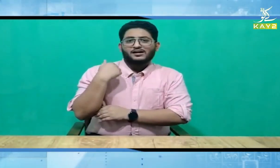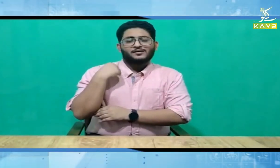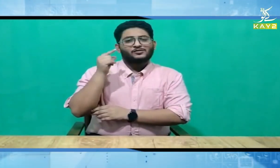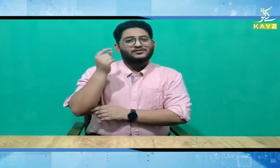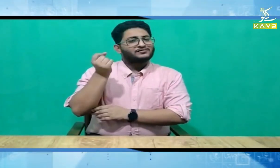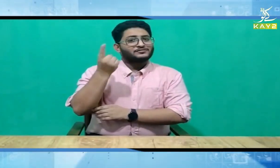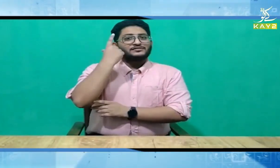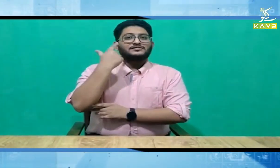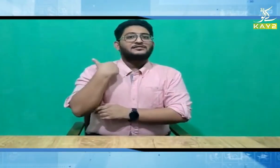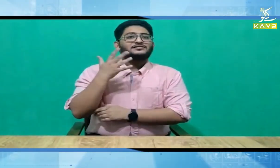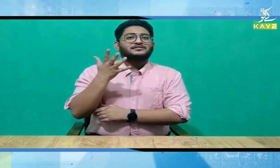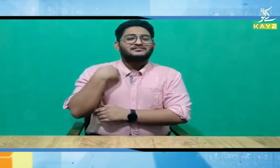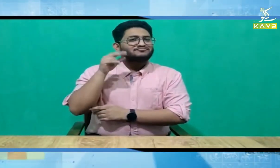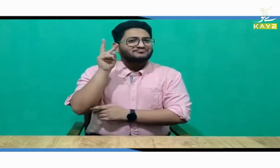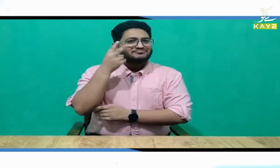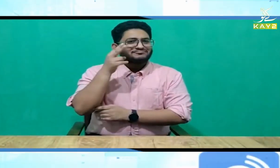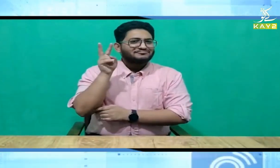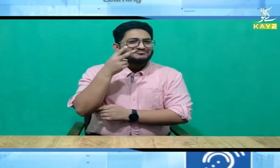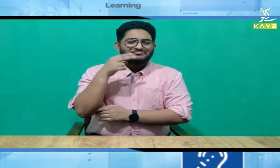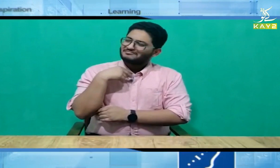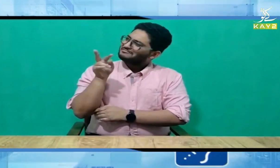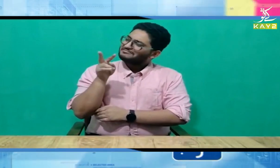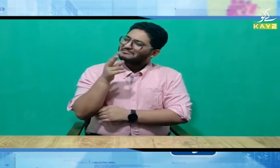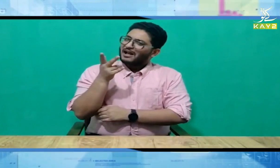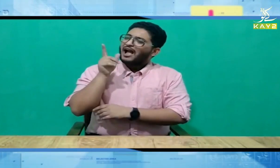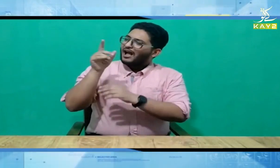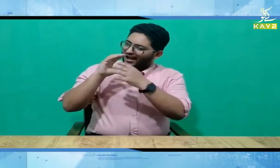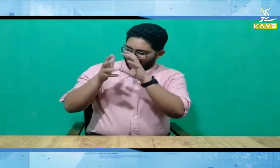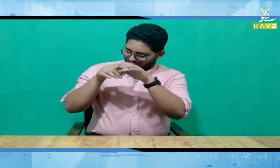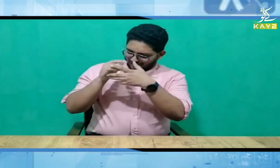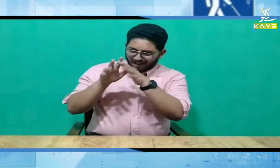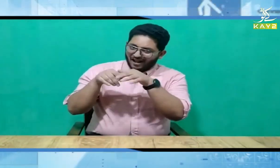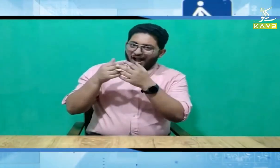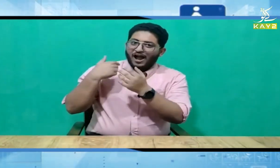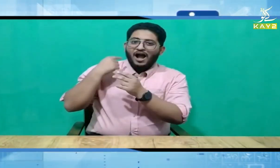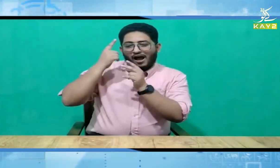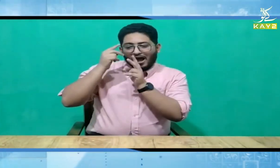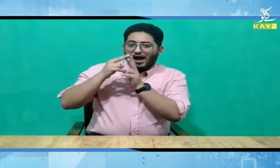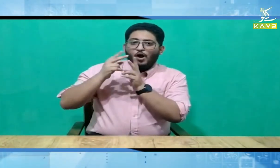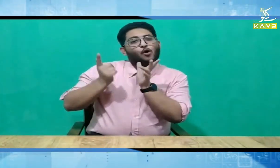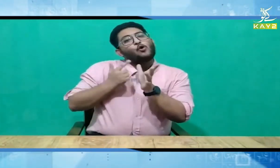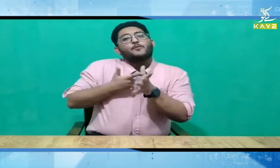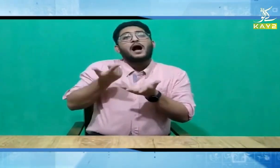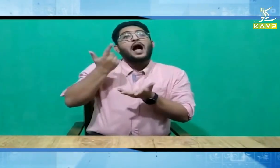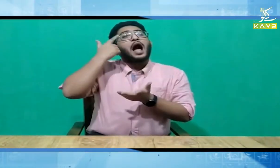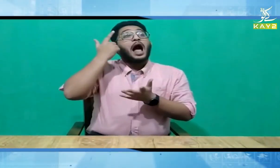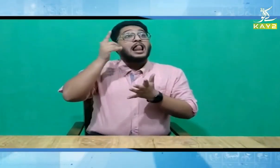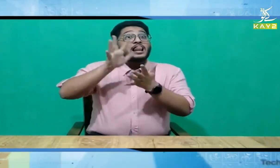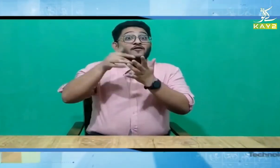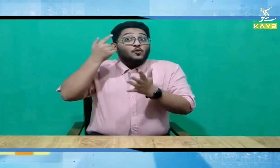इशारों की ज़बान में मुझसे बातचीत कर रहे होते हैं। शुरू में मैं थोड़ा सा कंफ्यूज होता था कि यार मेरे दोस्तों के वालिदैन वो मुँह से बात कर रहे हैं, मेरे वालिदैन इशारों की ज़बान में